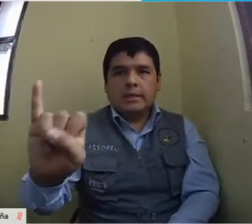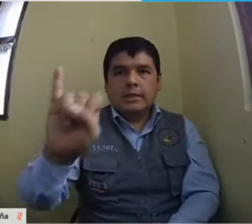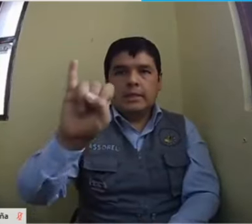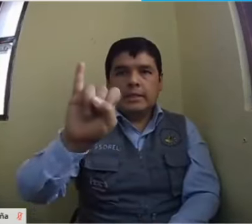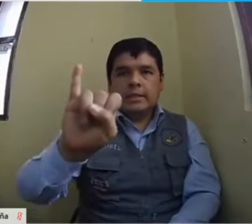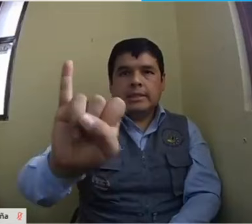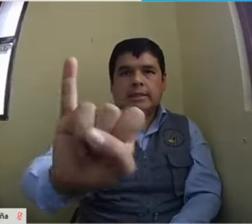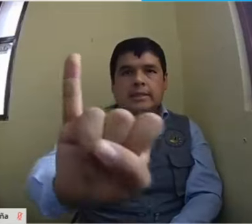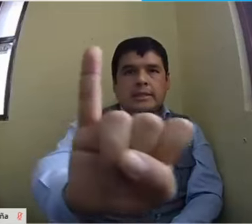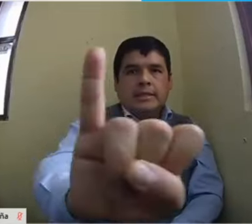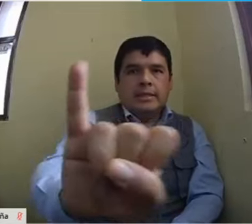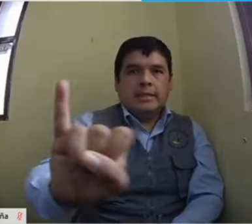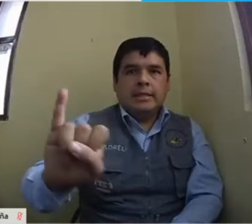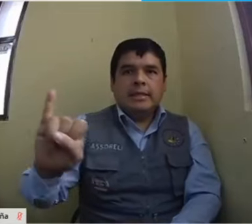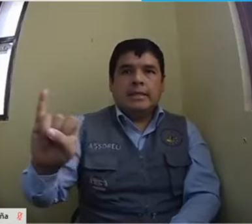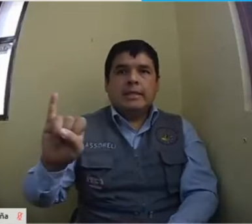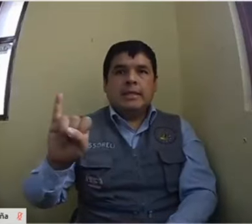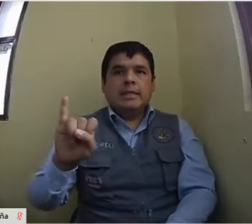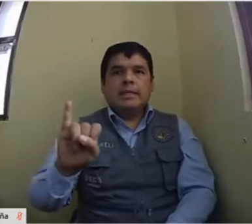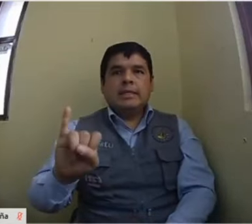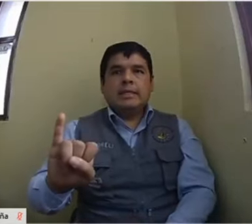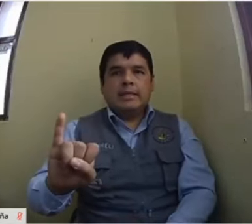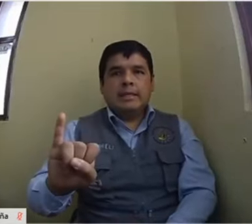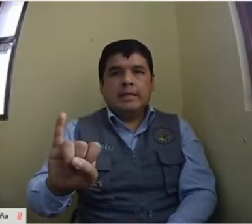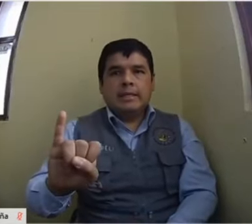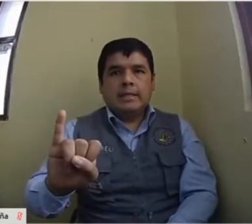Toda la mano cerrada y solo el meñique arriba. Esa es la I.